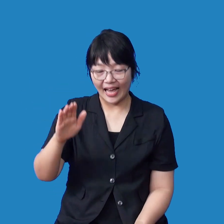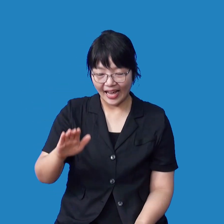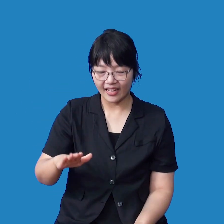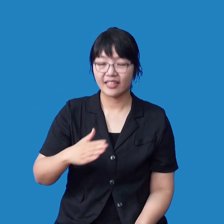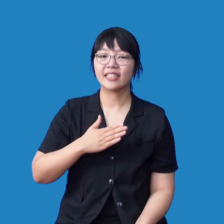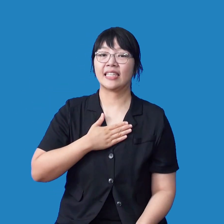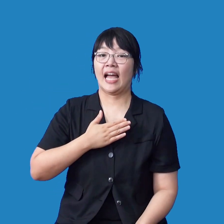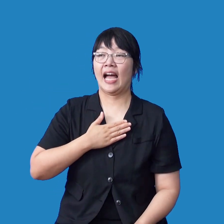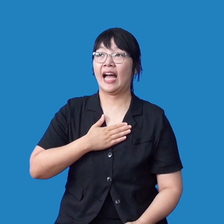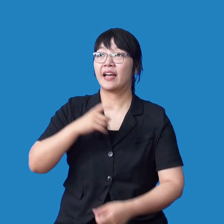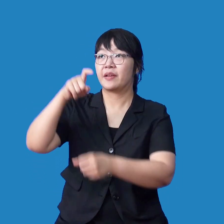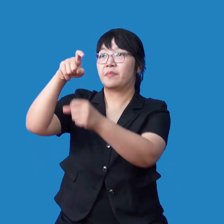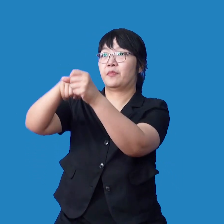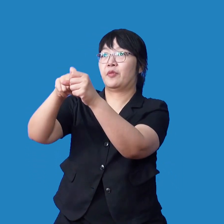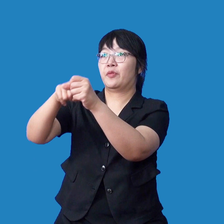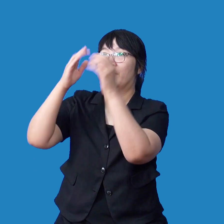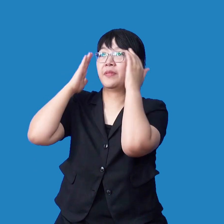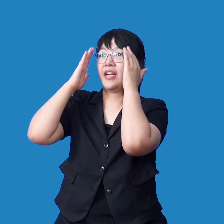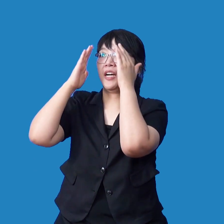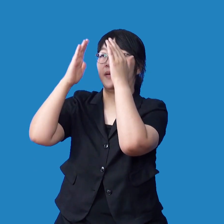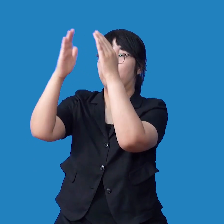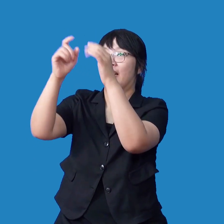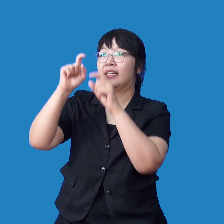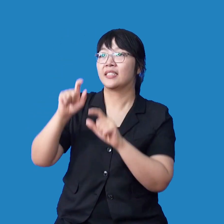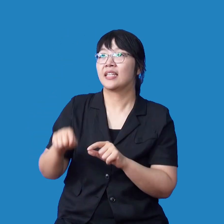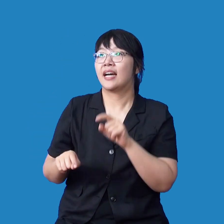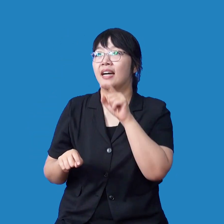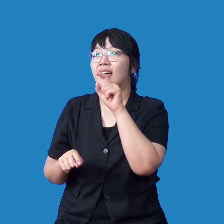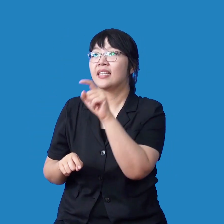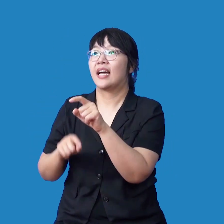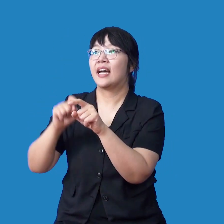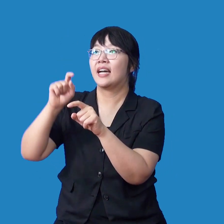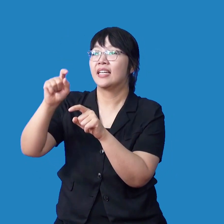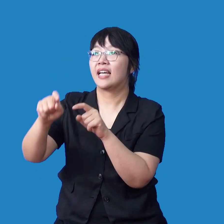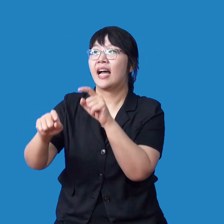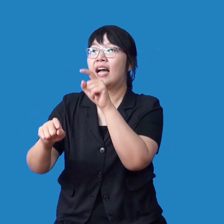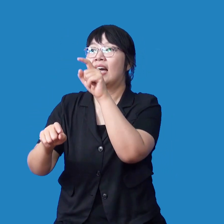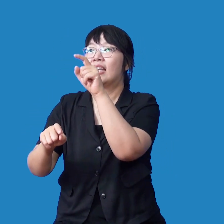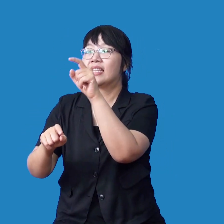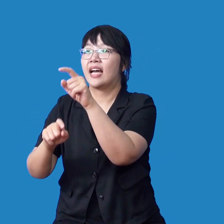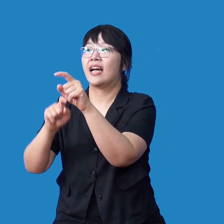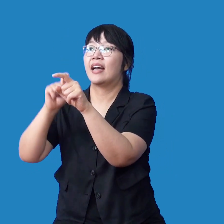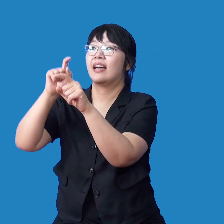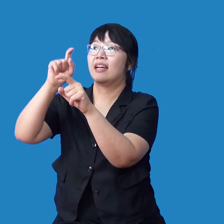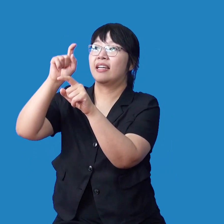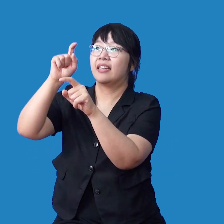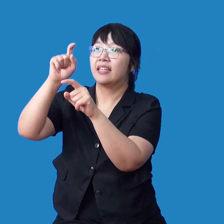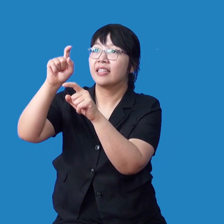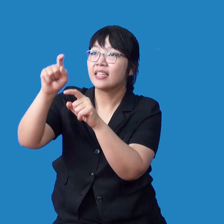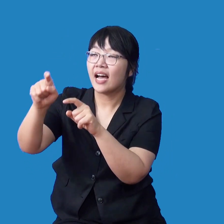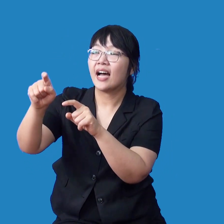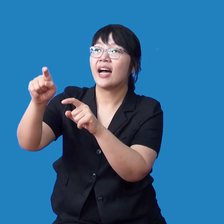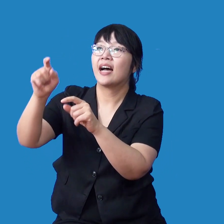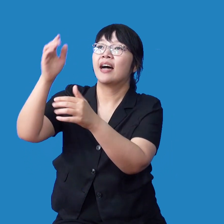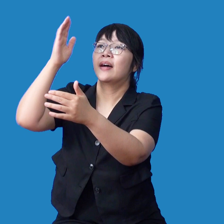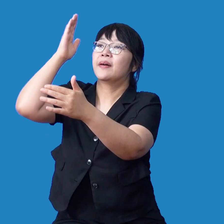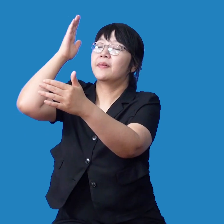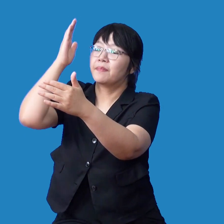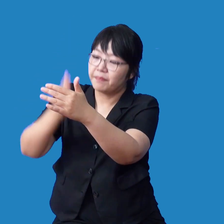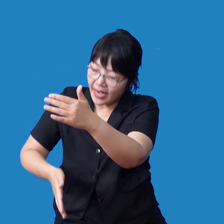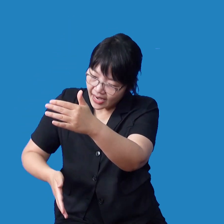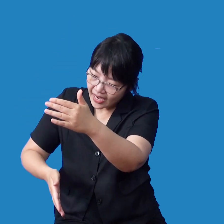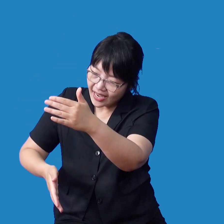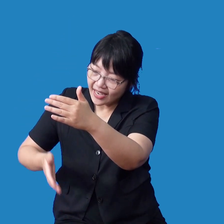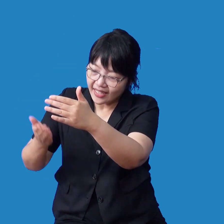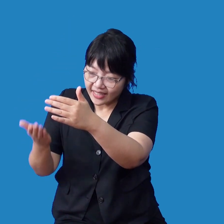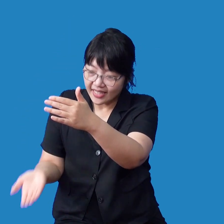살다가 어느 정도 목표에 근접한 상태 속에서 우리는 우리가 지금까지 달려왔던 바톤을